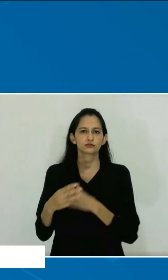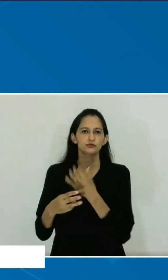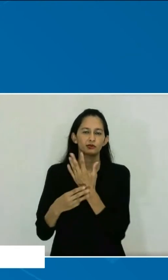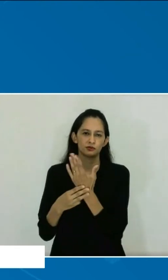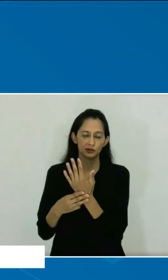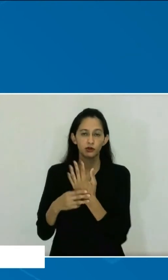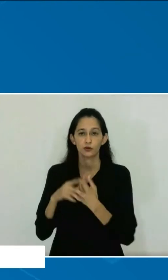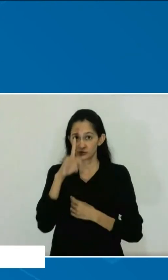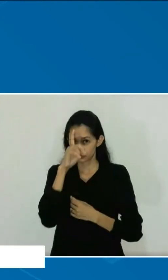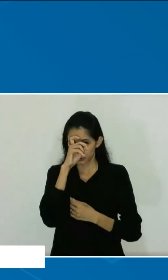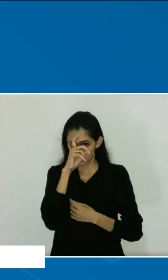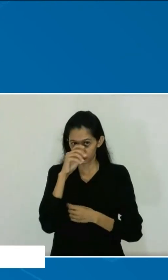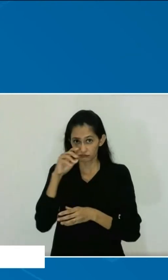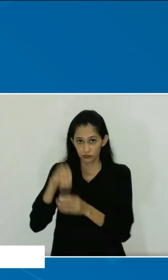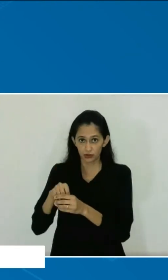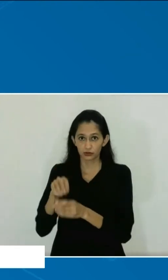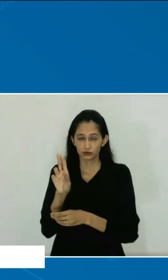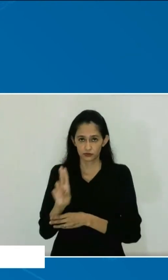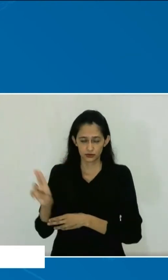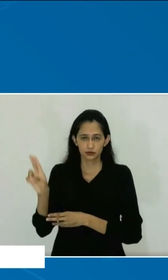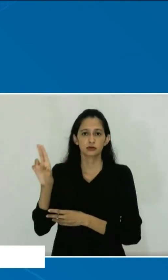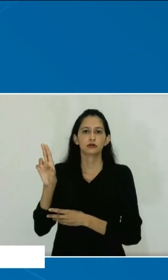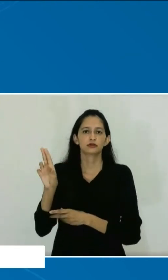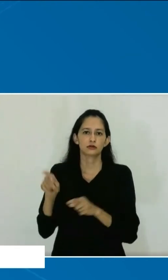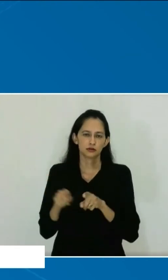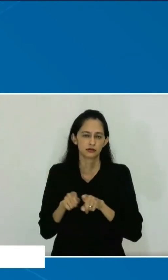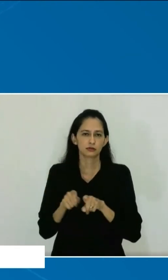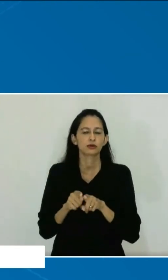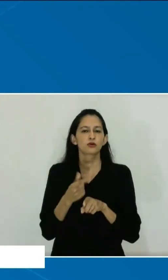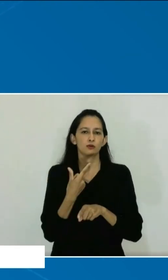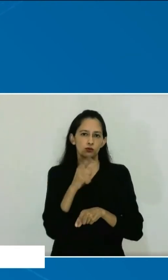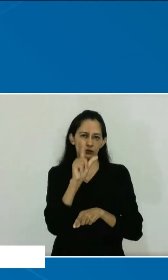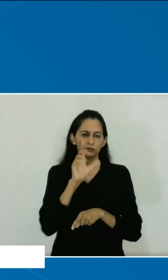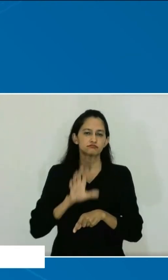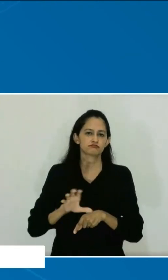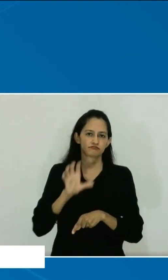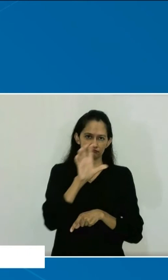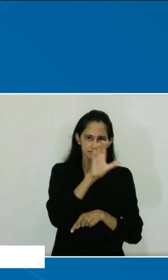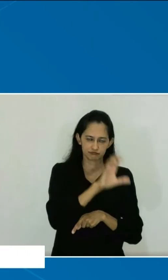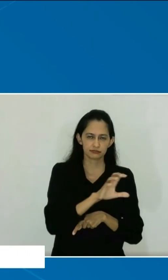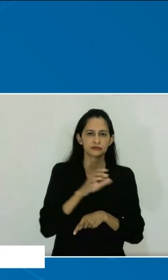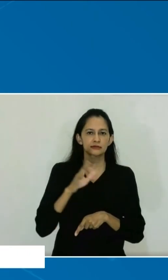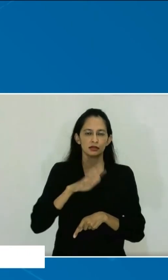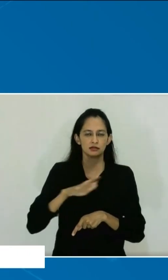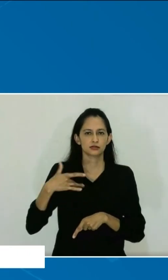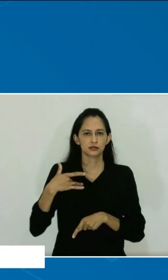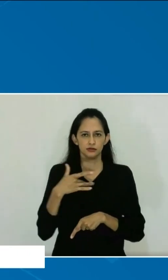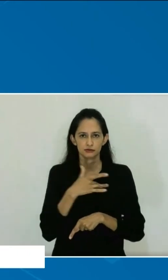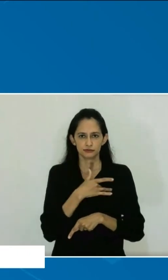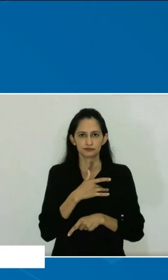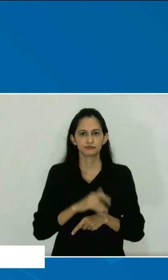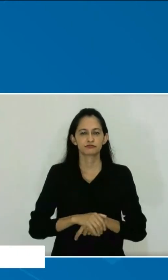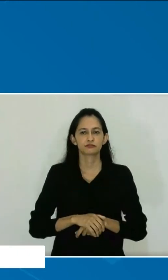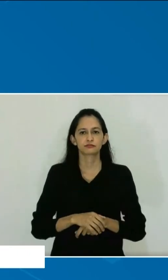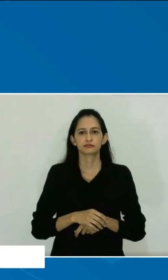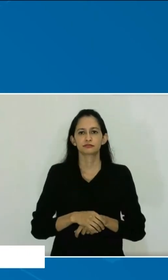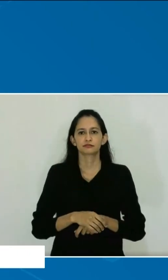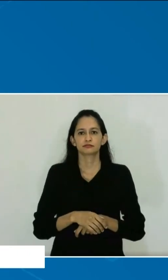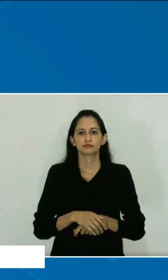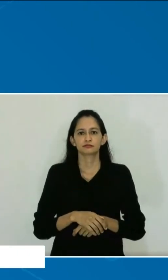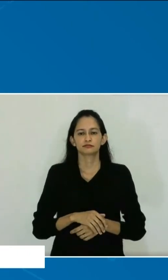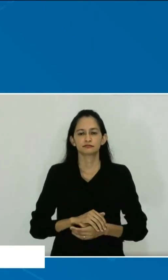hospital universitário, e alguns contatos com as autoridades de saúde do município. Muitos incrédulos,